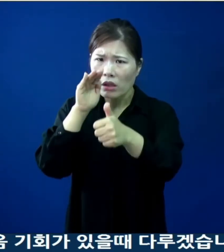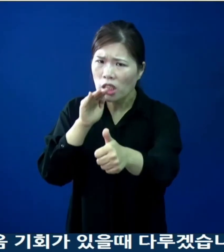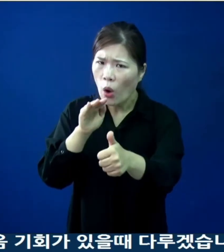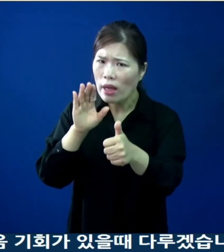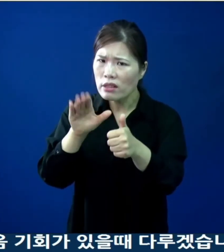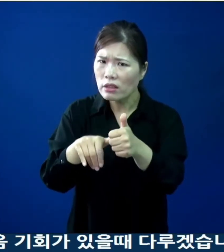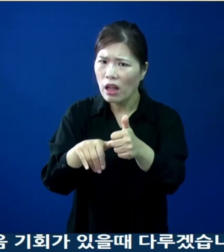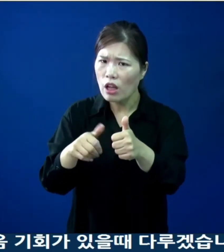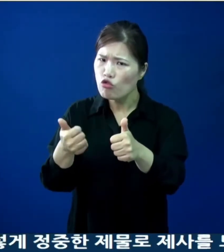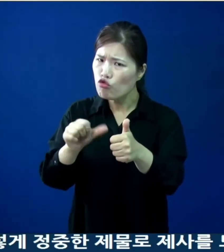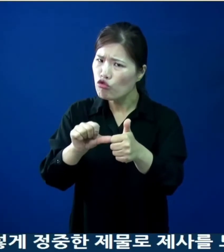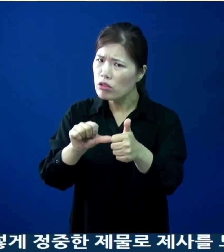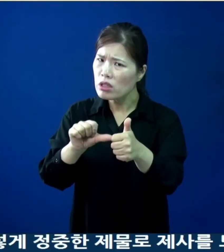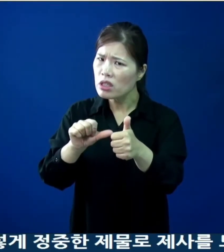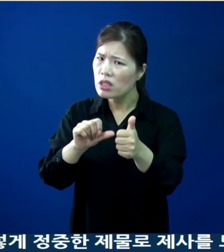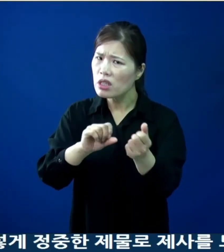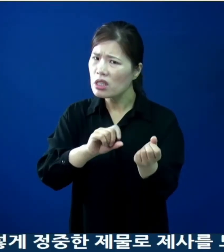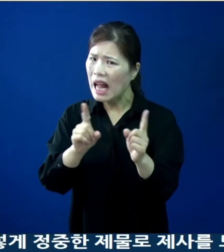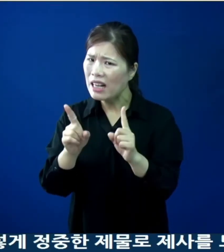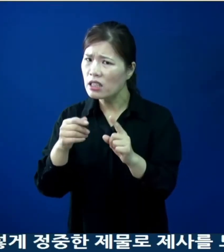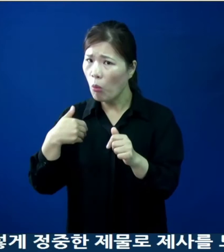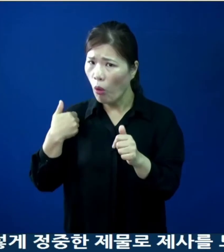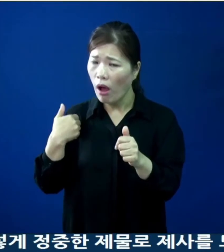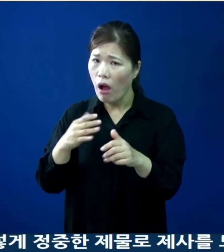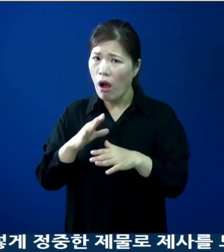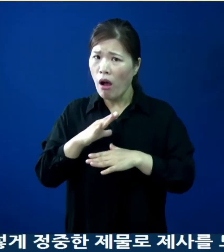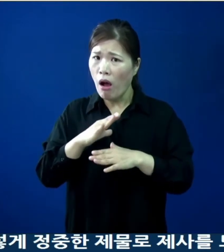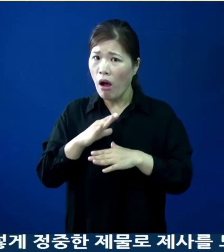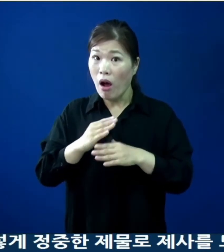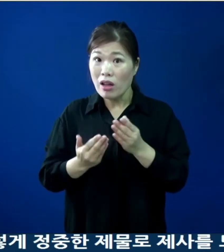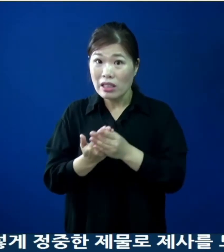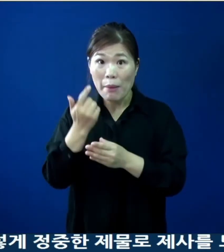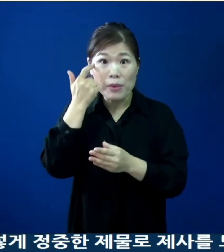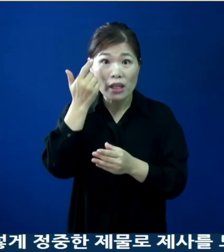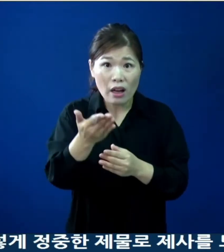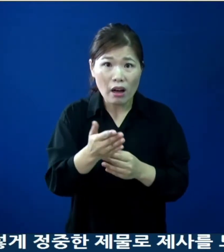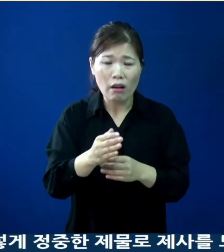겁이 나시겠어요? 안 나시겠어요? 저 같으면 날 것 같아요.